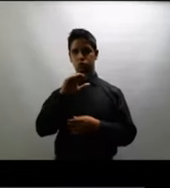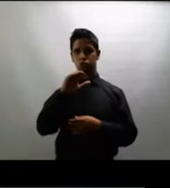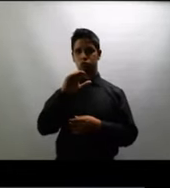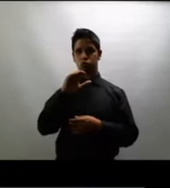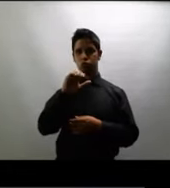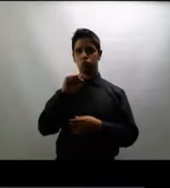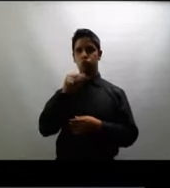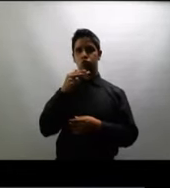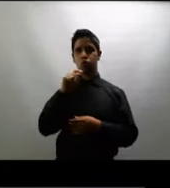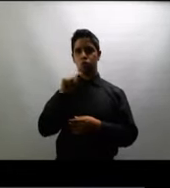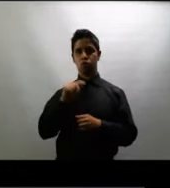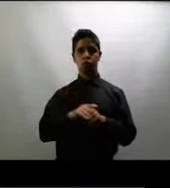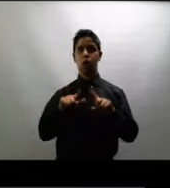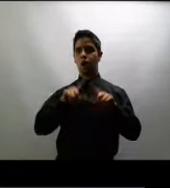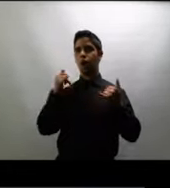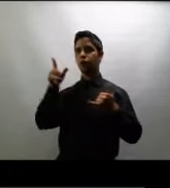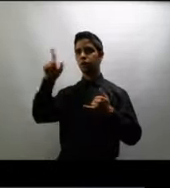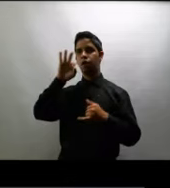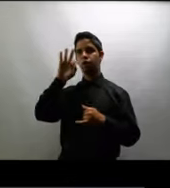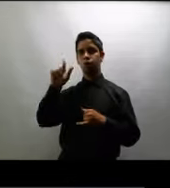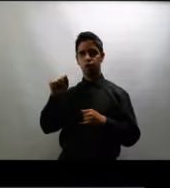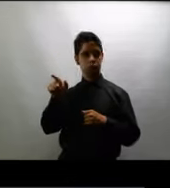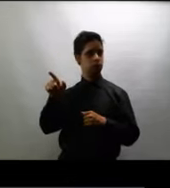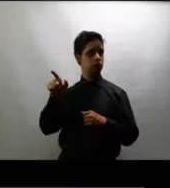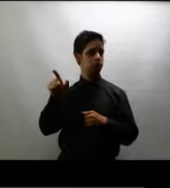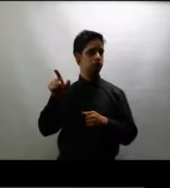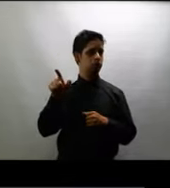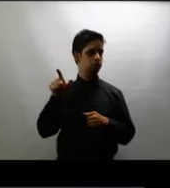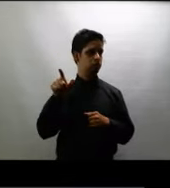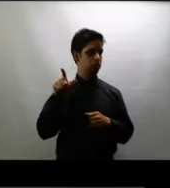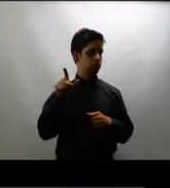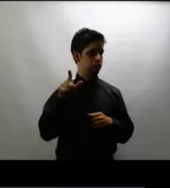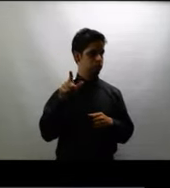que él está en Florida allá,